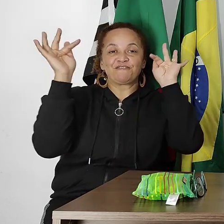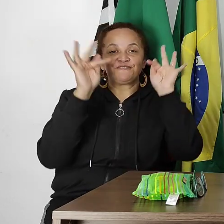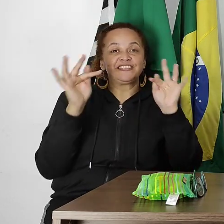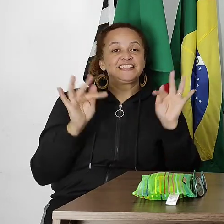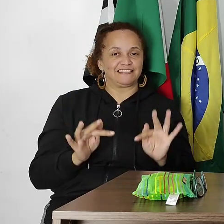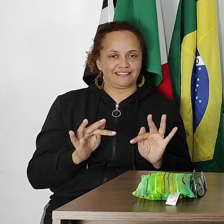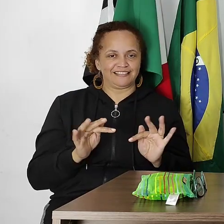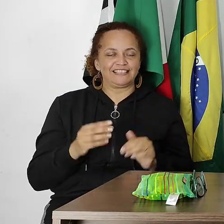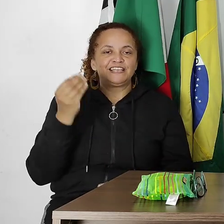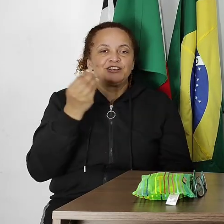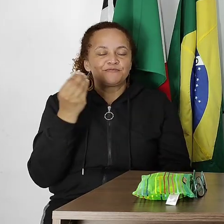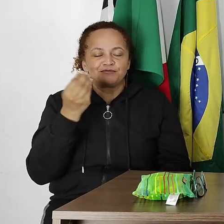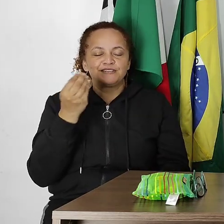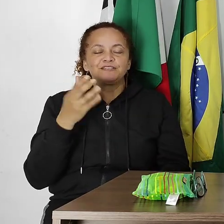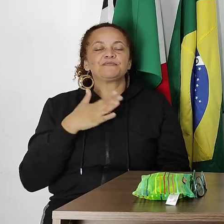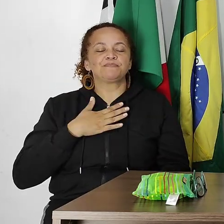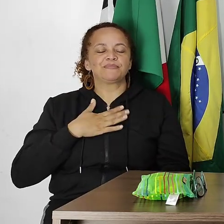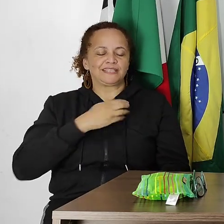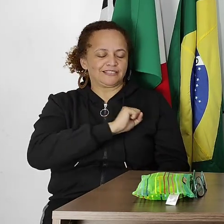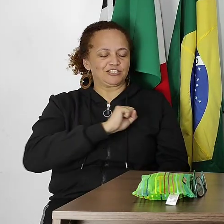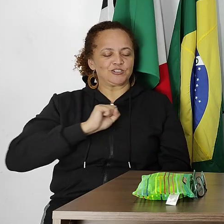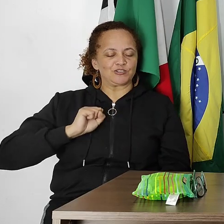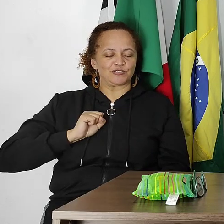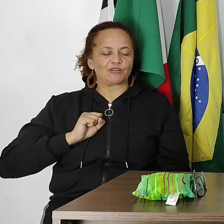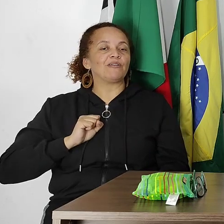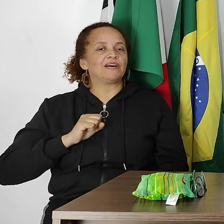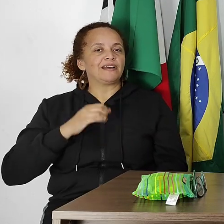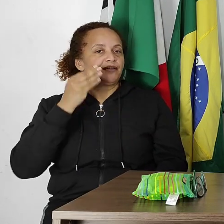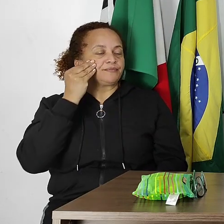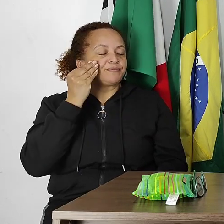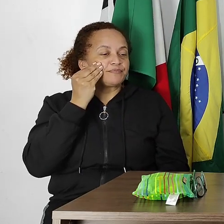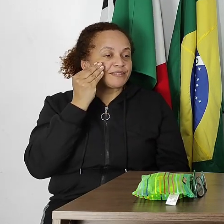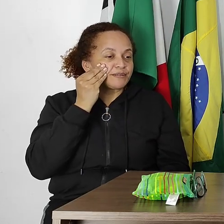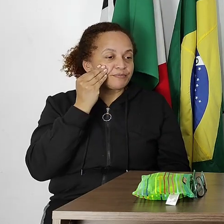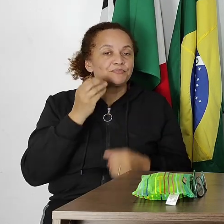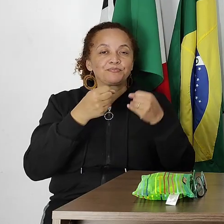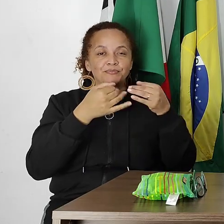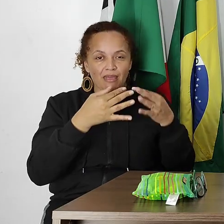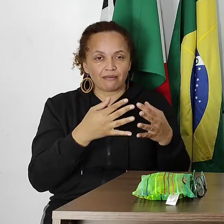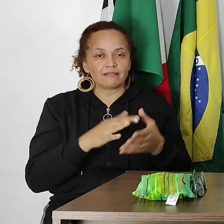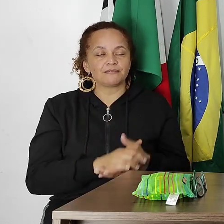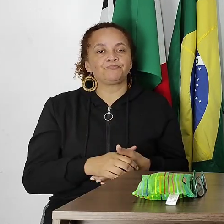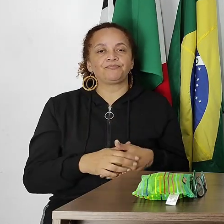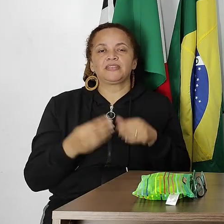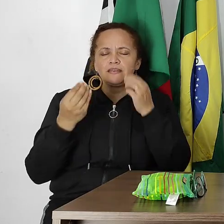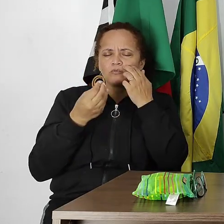ouço os testemunhos que ela dava. E ali ela foi,